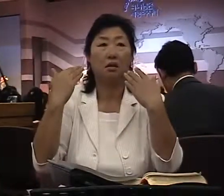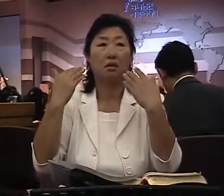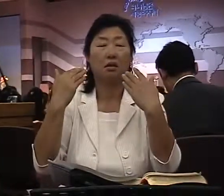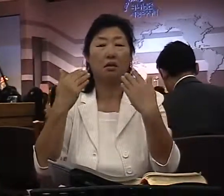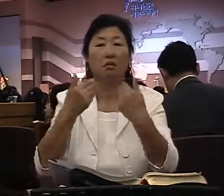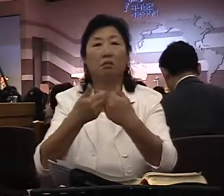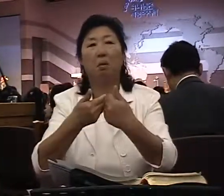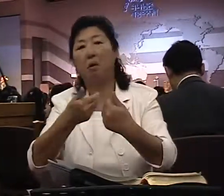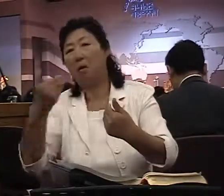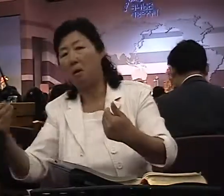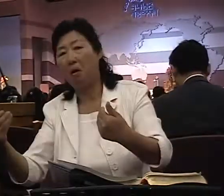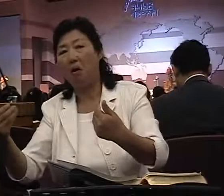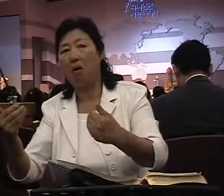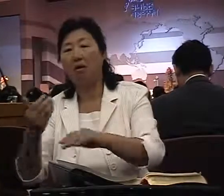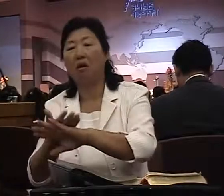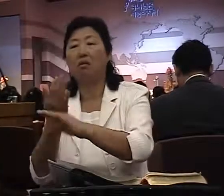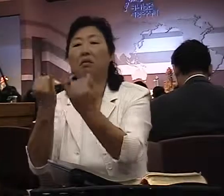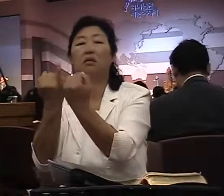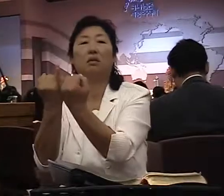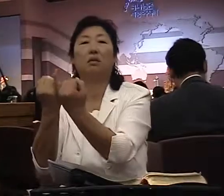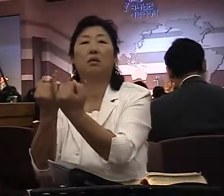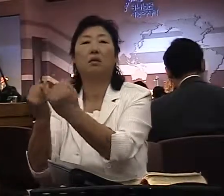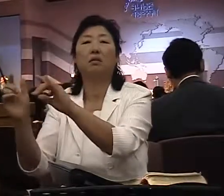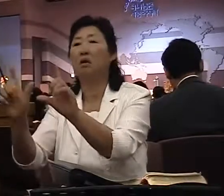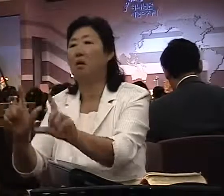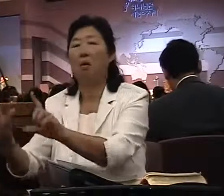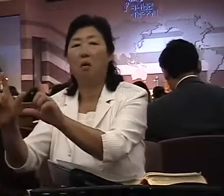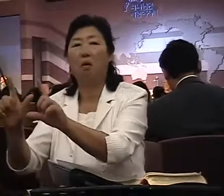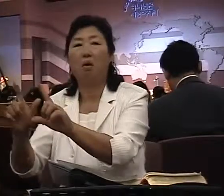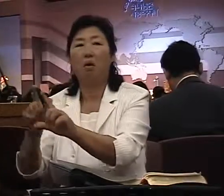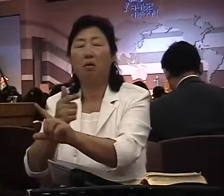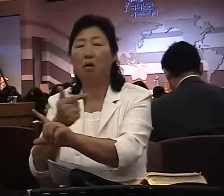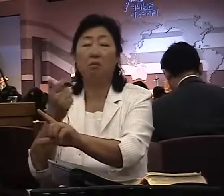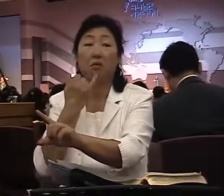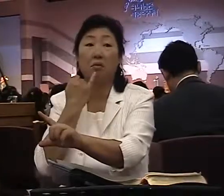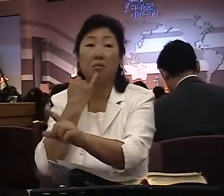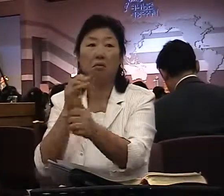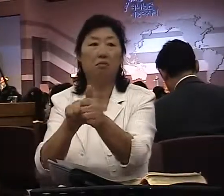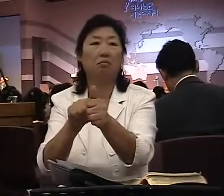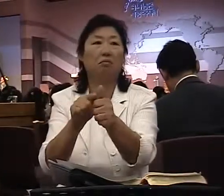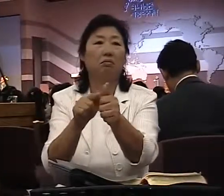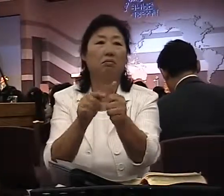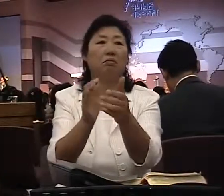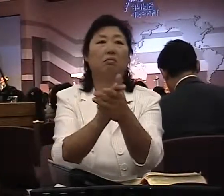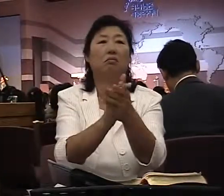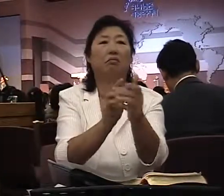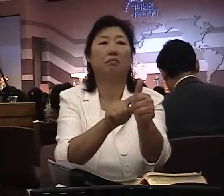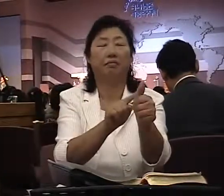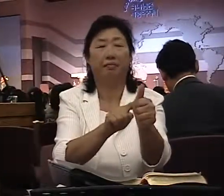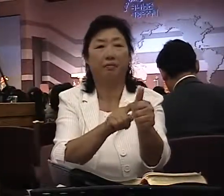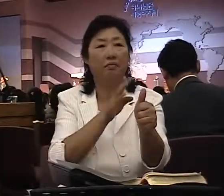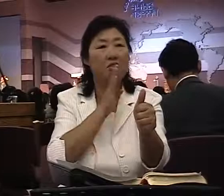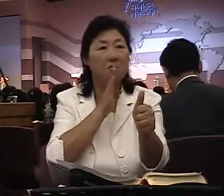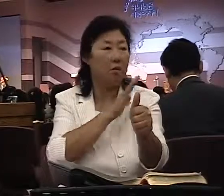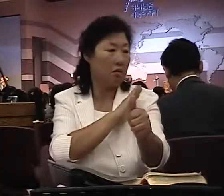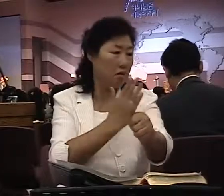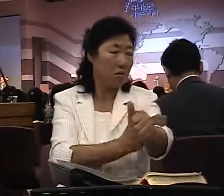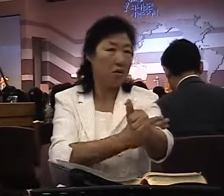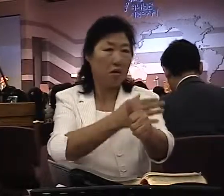시작했어요. 너무 괜찮은 친구예요. 너무 괜찮아요. 정말 능력 있는 친구, 달란트가 많았는데